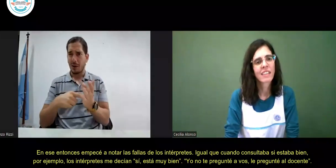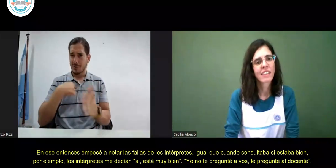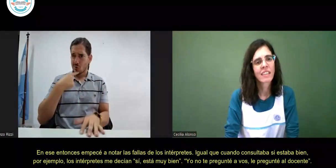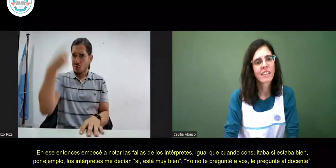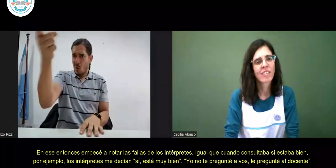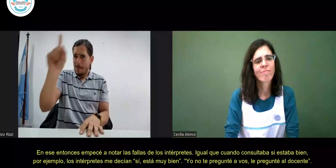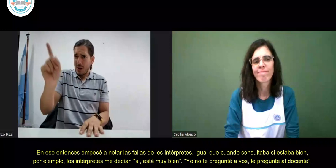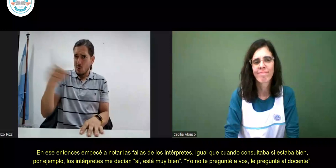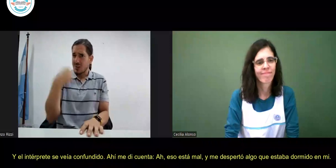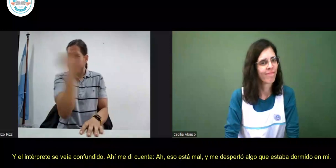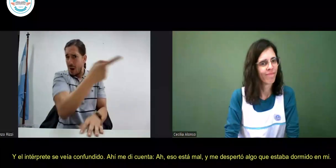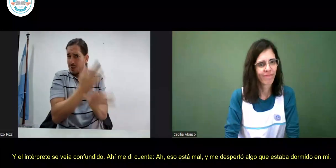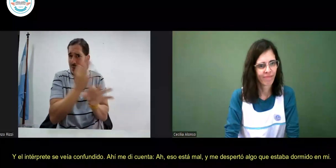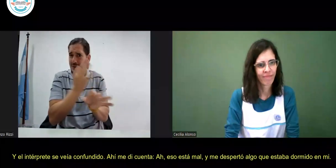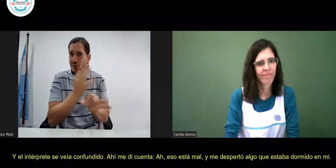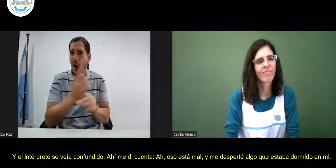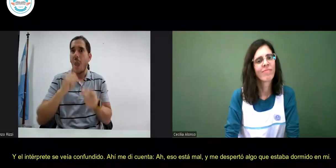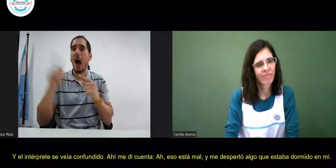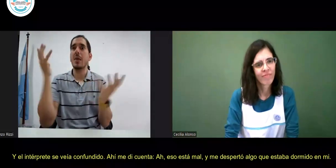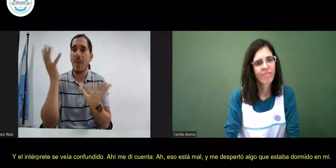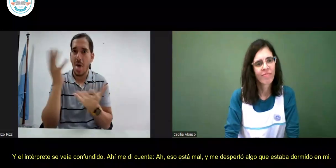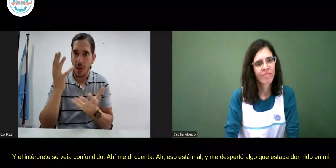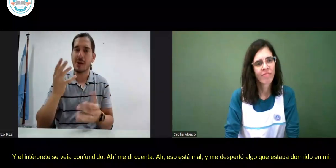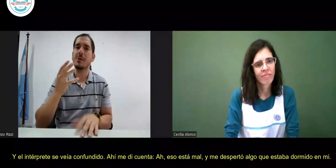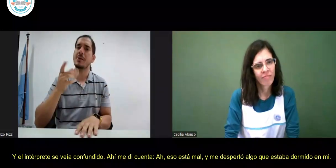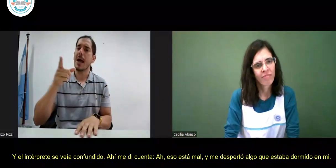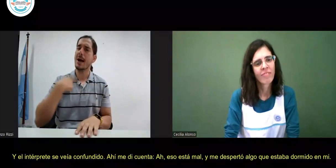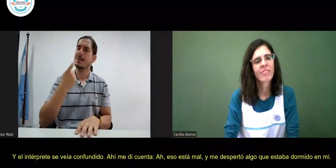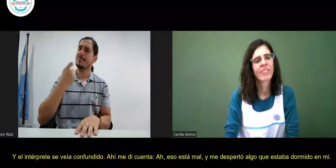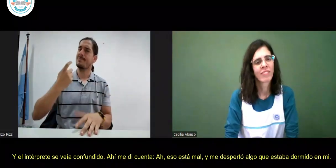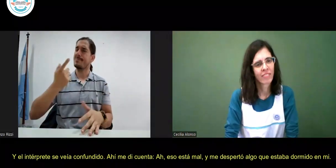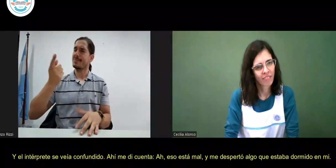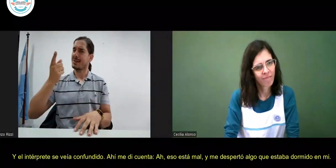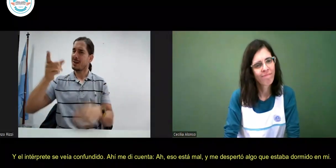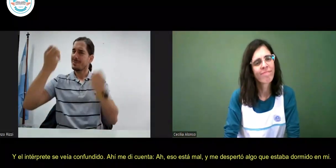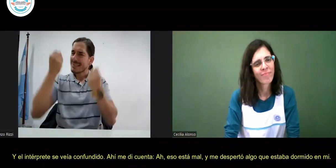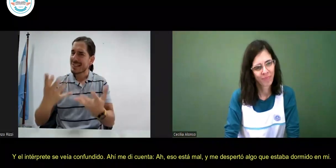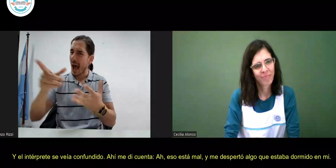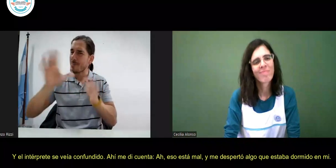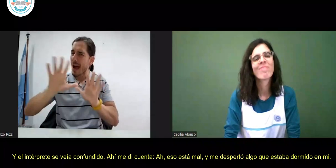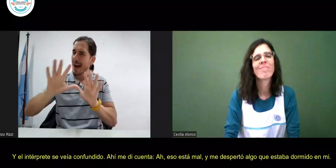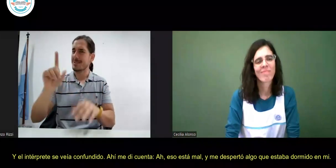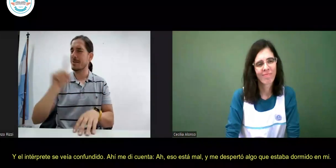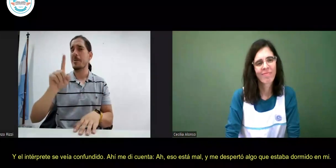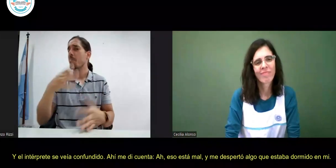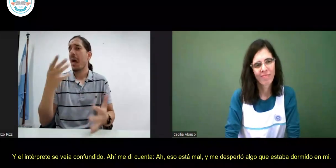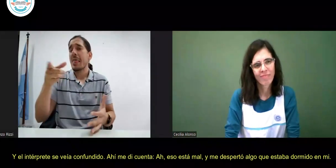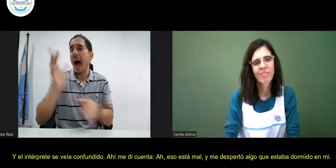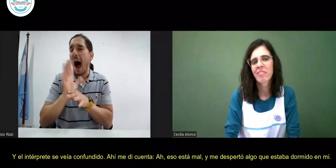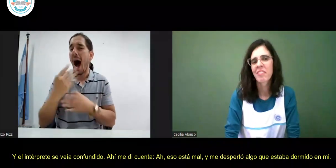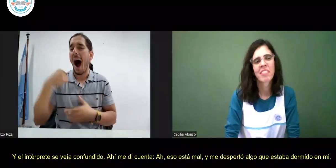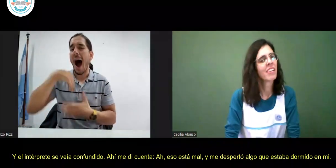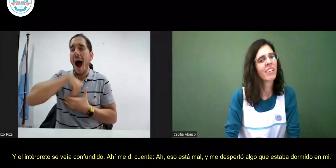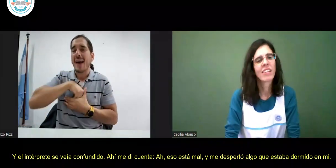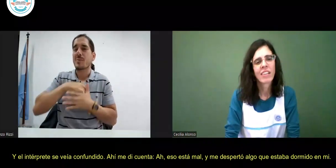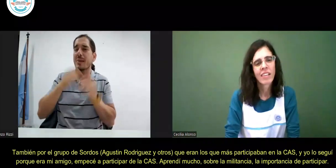los intérpretes me decían, sí, está muy bien. Yo no te pregunté a vos, le pregunté al docente. Y el intérprete se veía confundido.